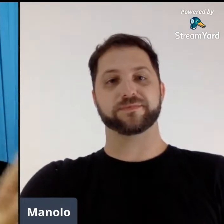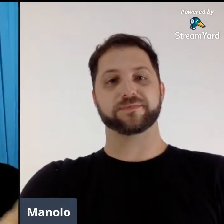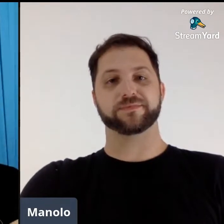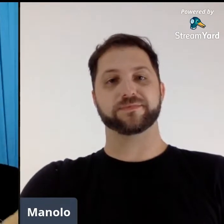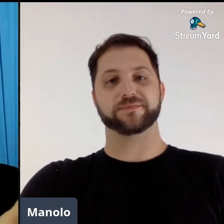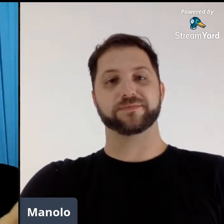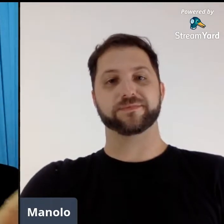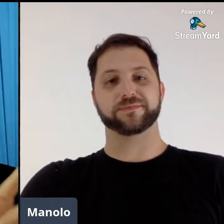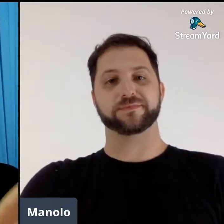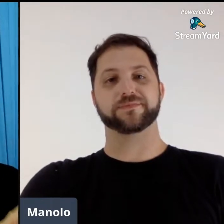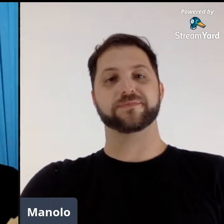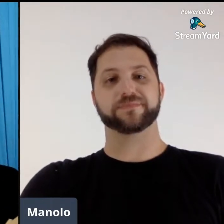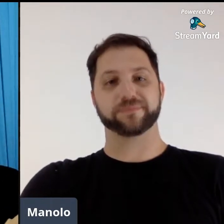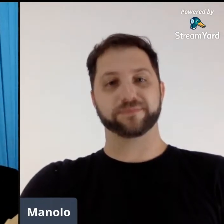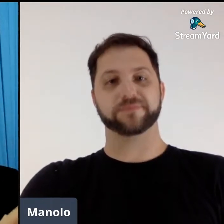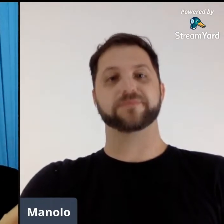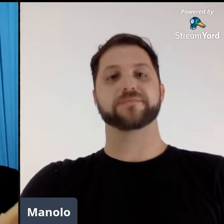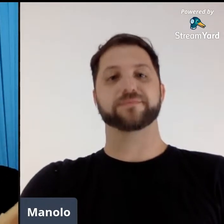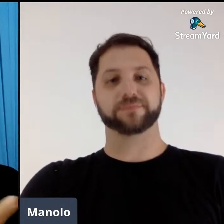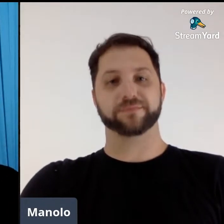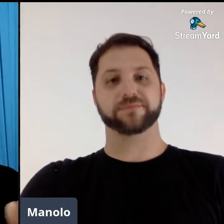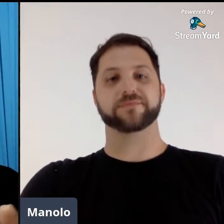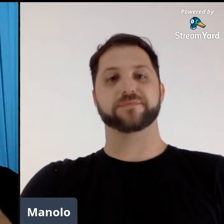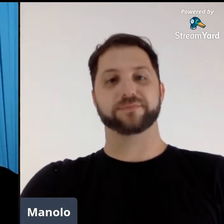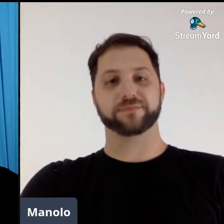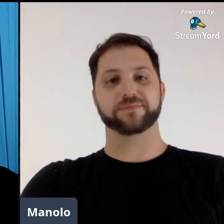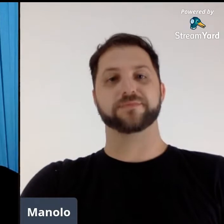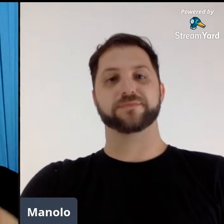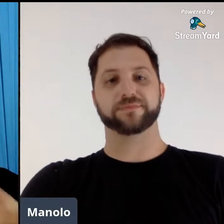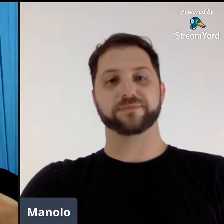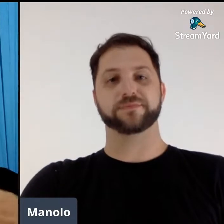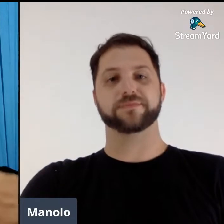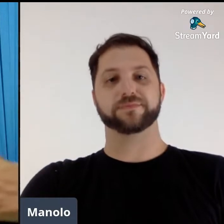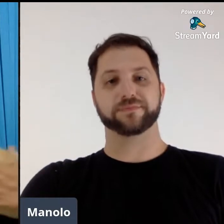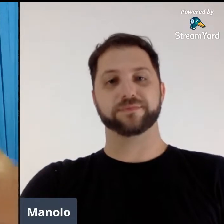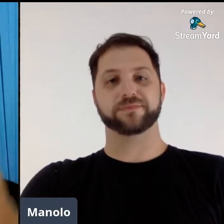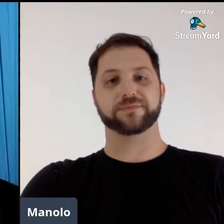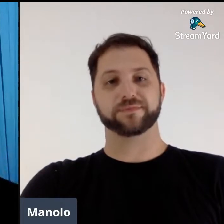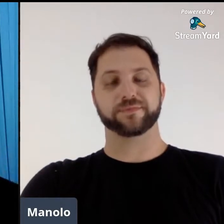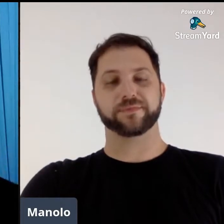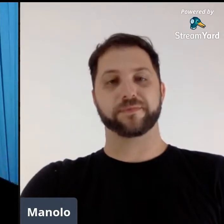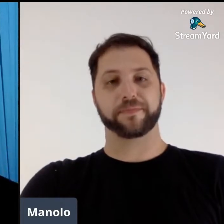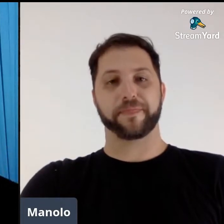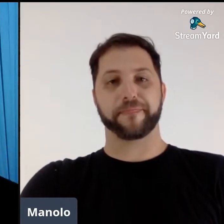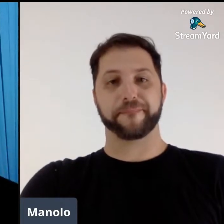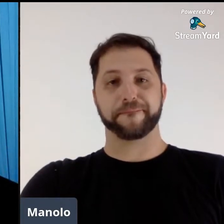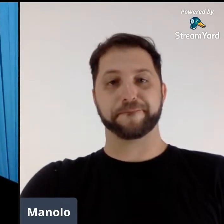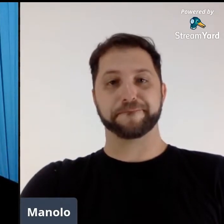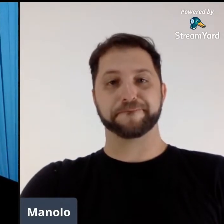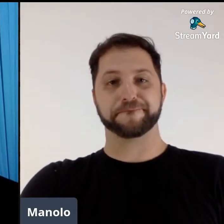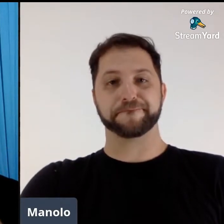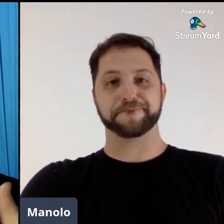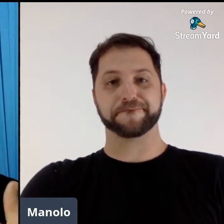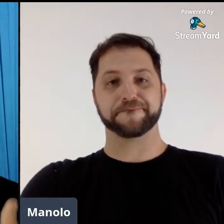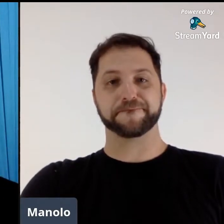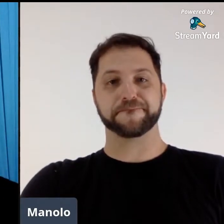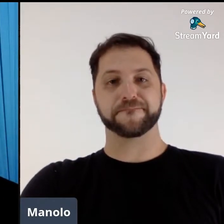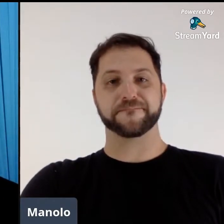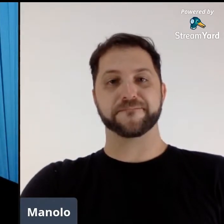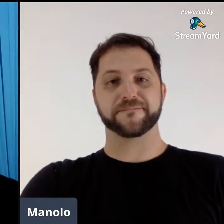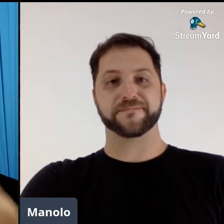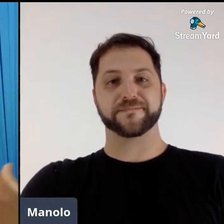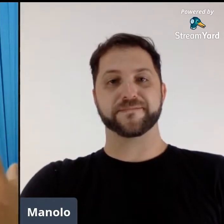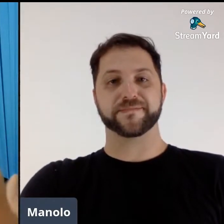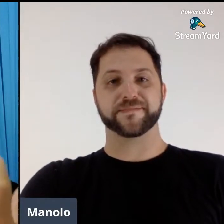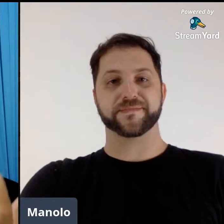margem de uma maneira tão cruel. E eu me envolvi tanto com isso, eu já estou tão envolvido com isso,